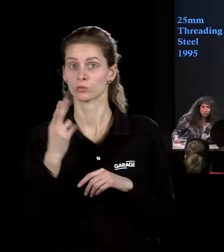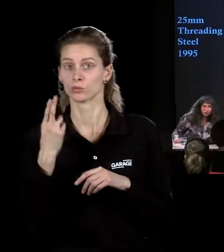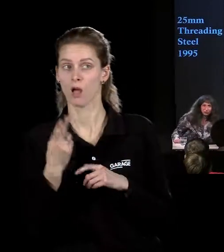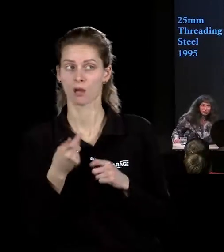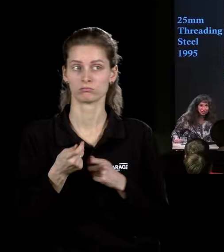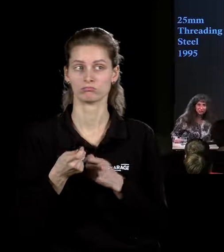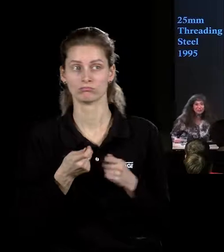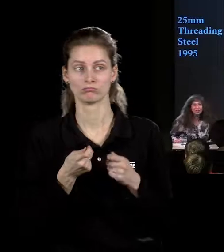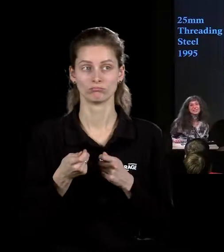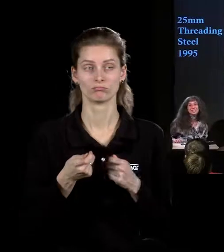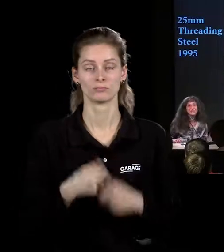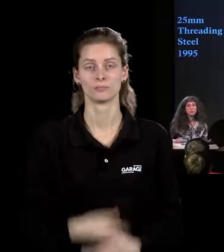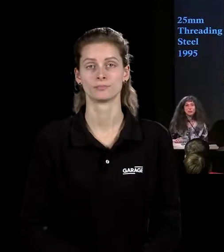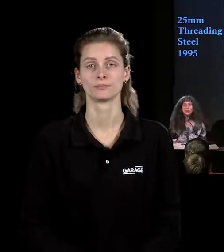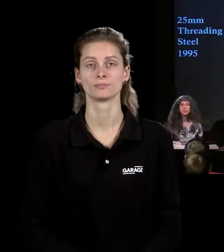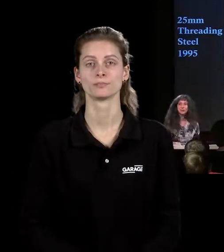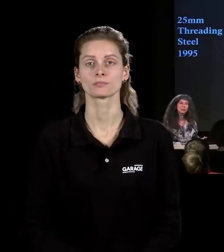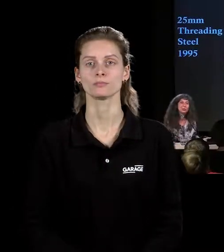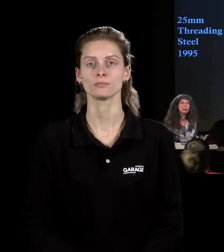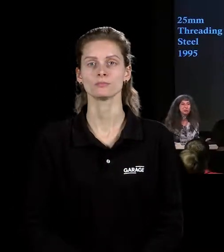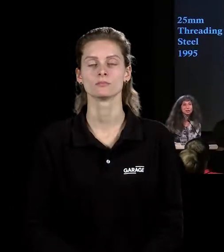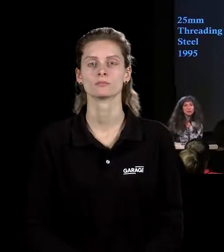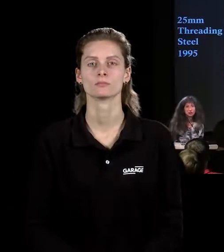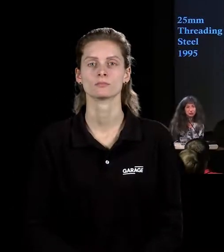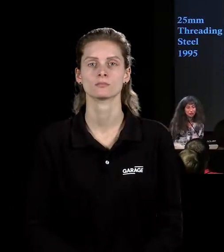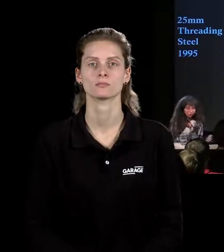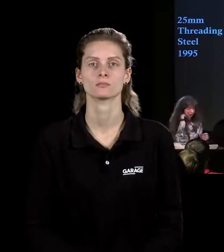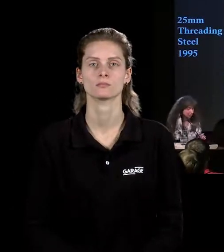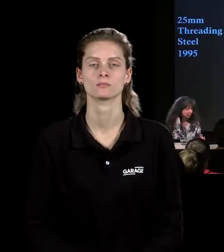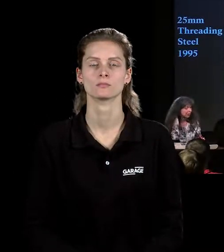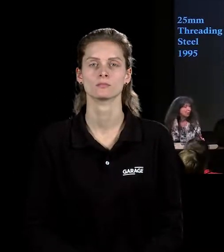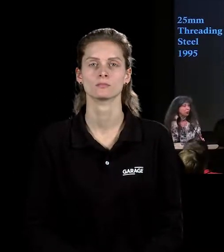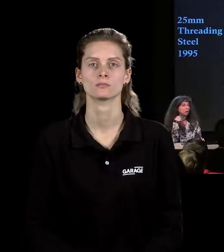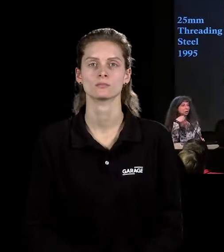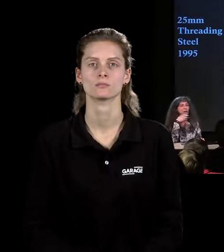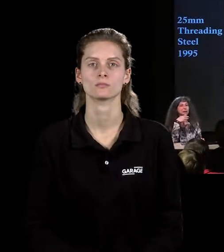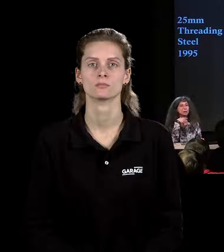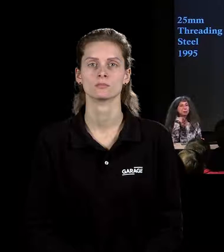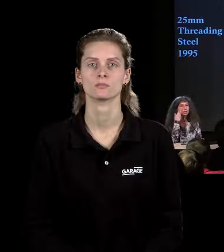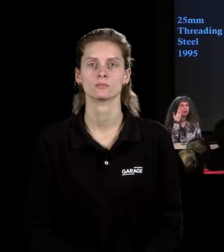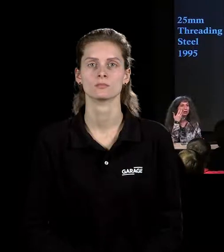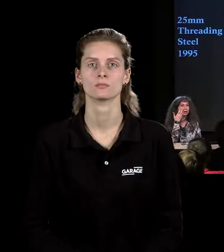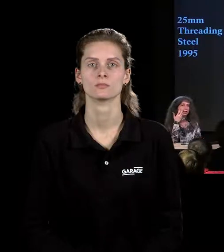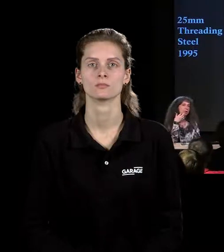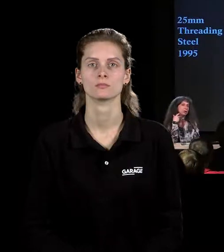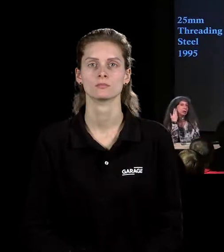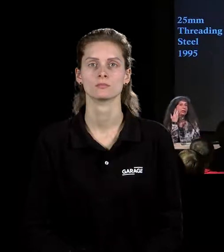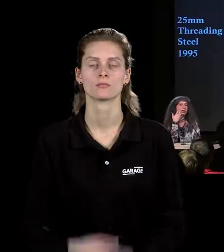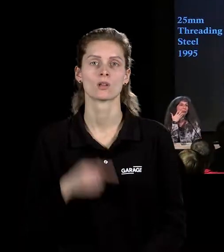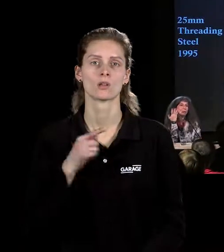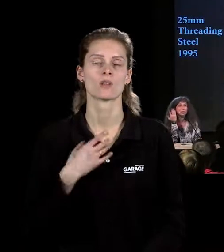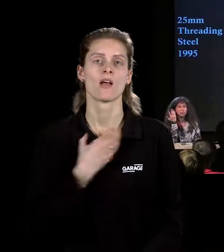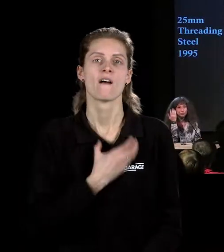торга, который происходит, некая социальная провокация, которая всегда очень интересна в таких ситуациях. Но опять-таки здесь была важна скорее вот